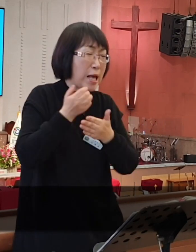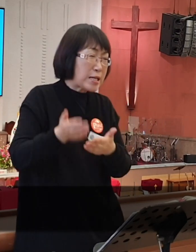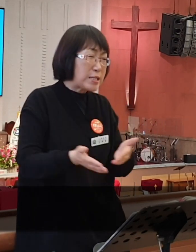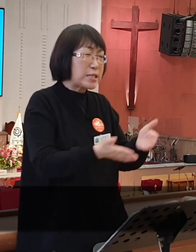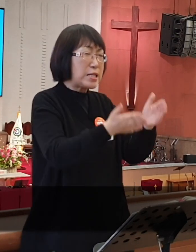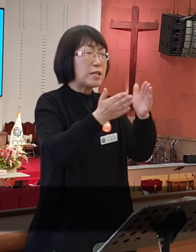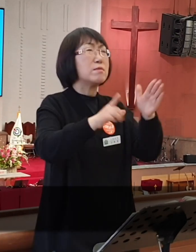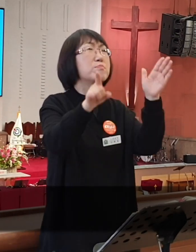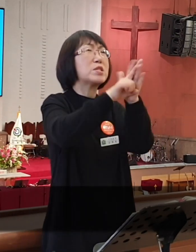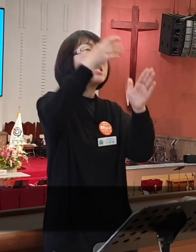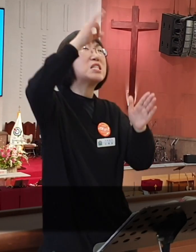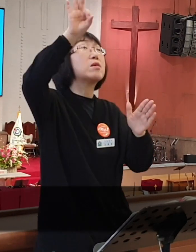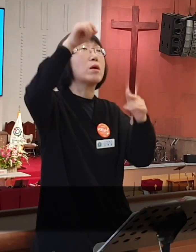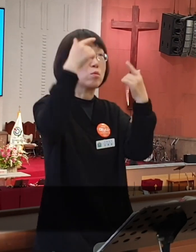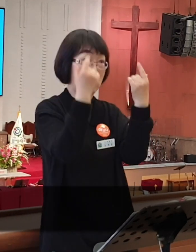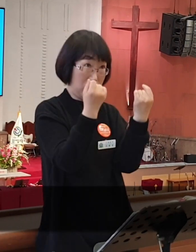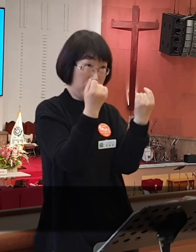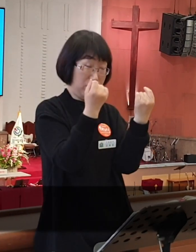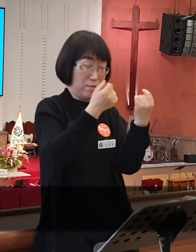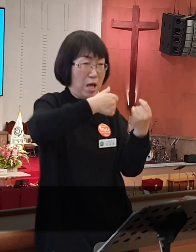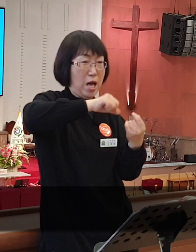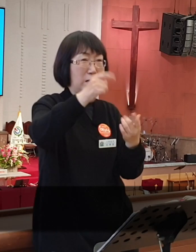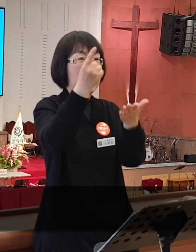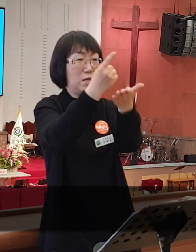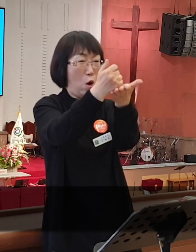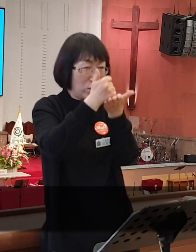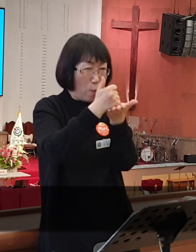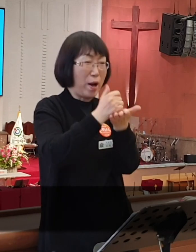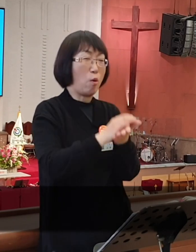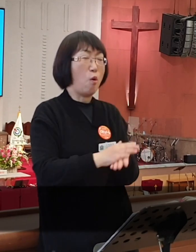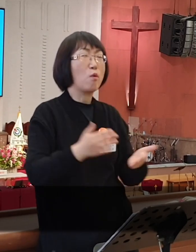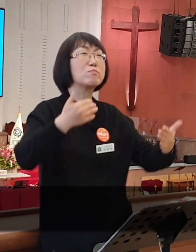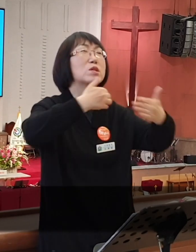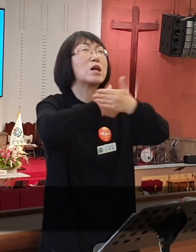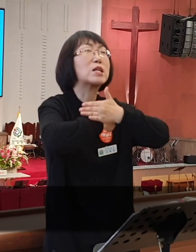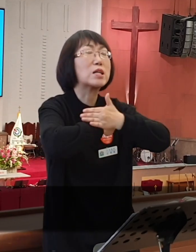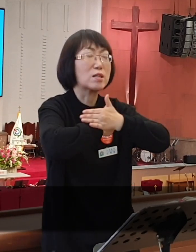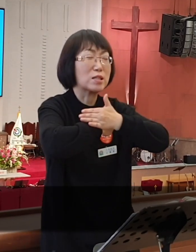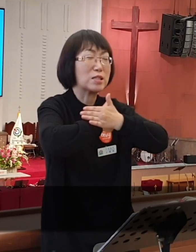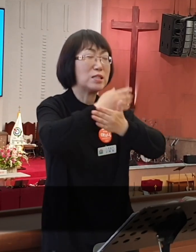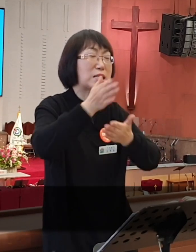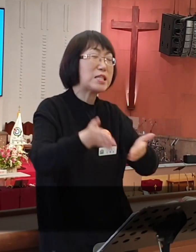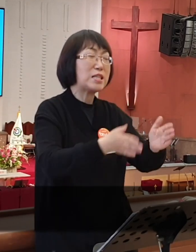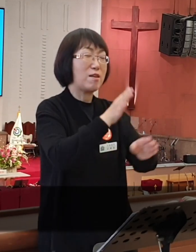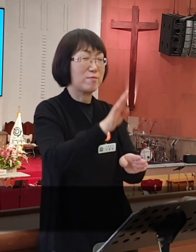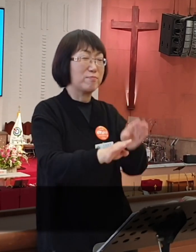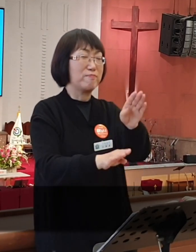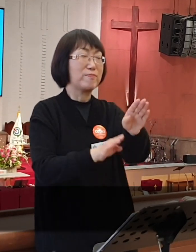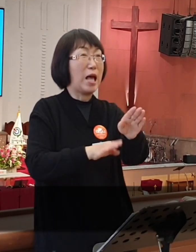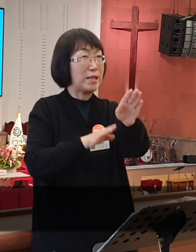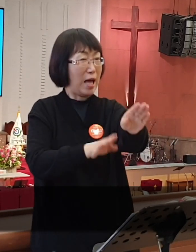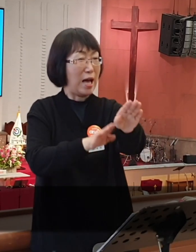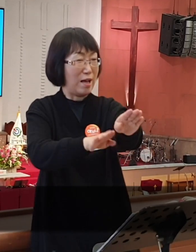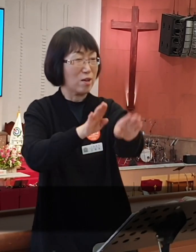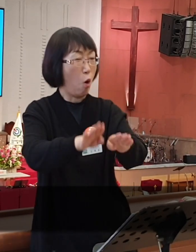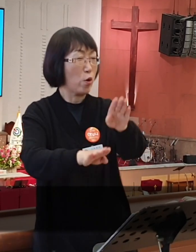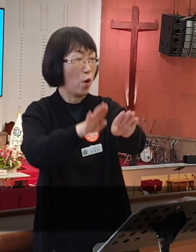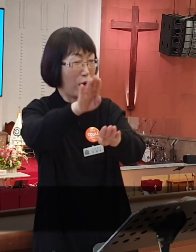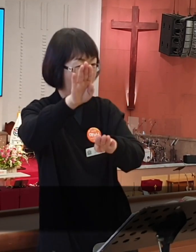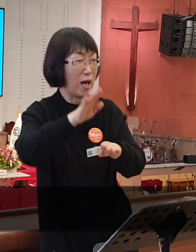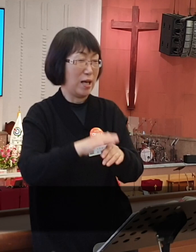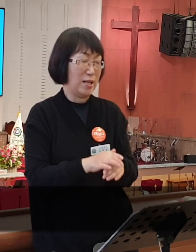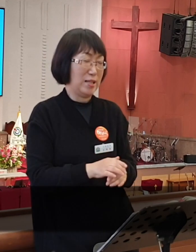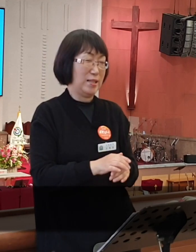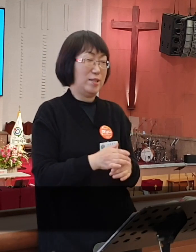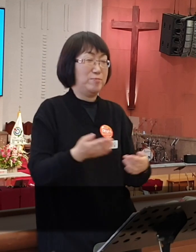길을 끌어안는 겁니다. 아들을 영접하는 거예요. 끌어안아요. 그리고 그 길을 걸어가요. 끌어안고 그